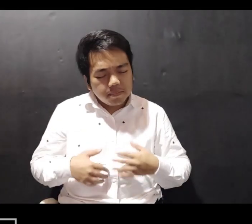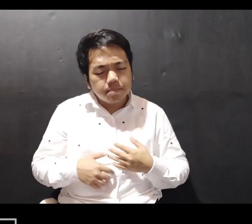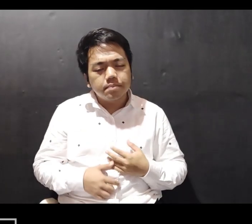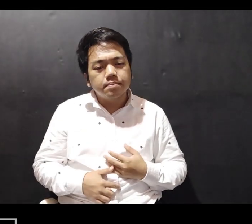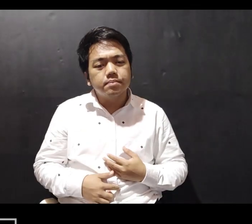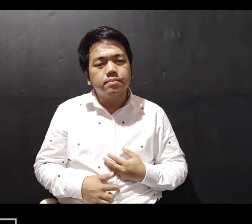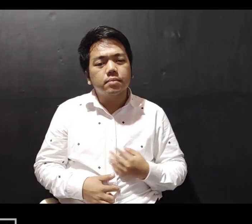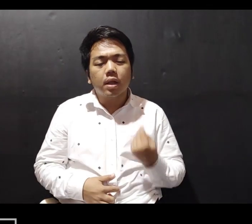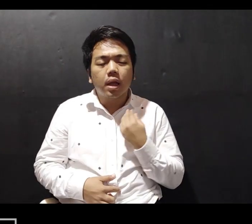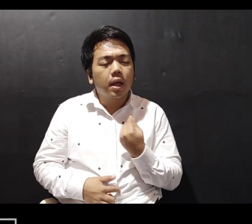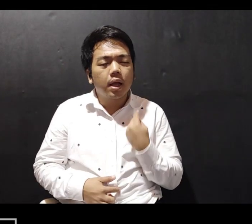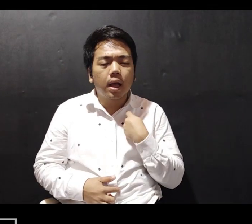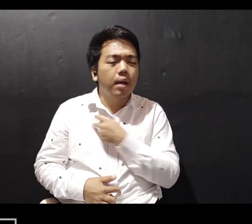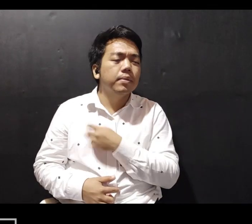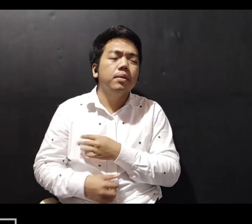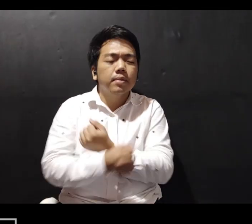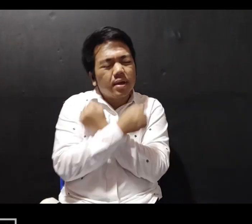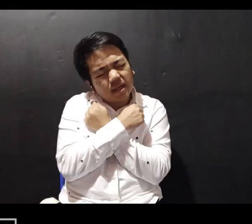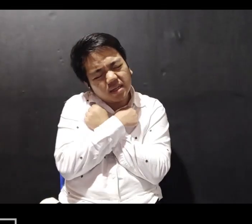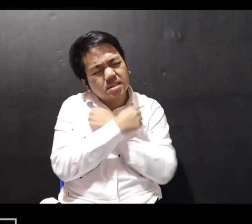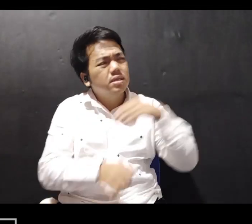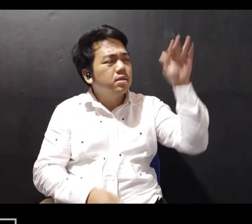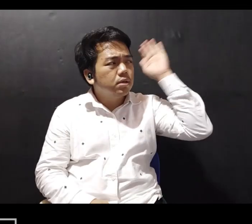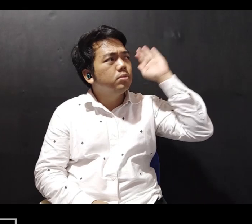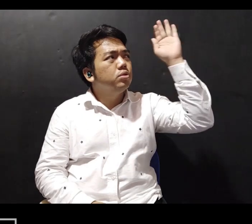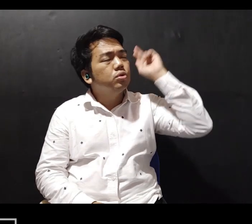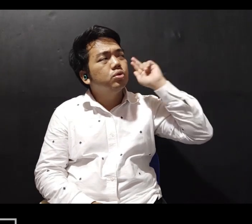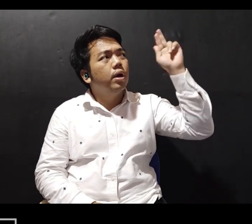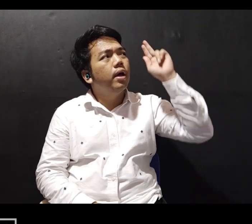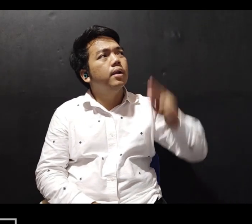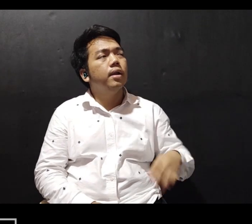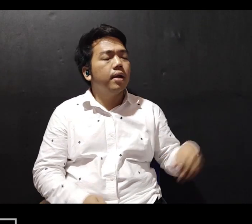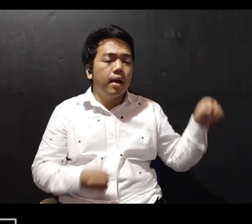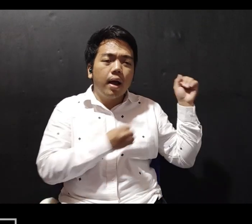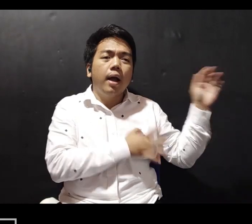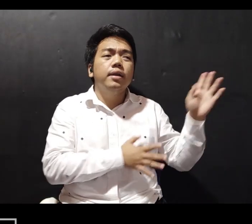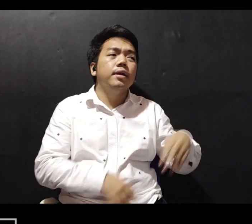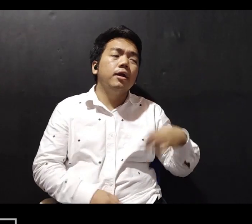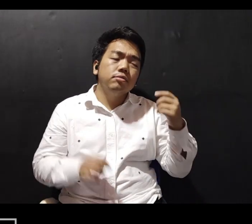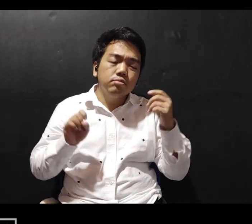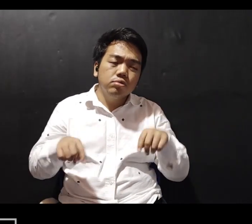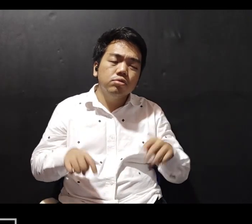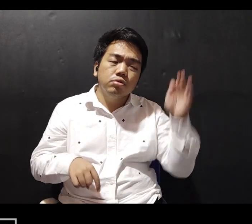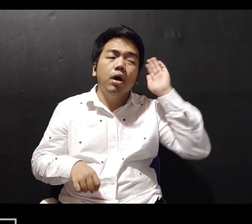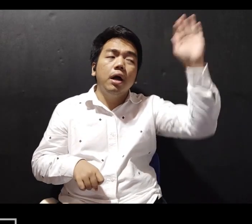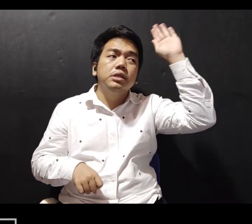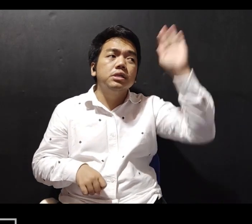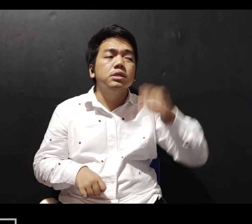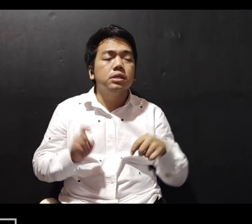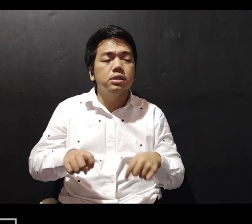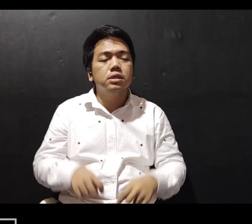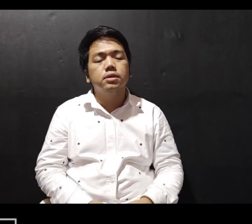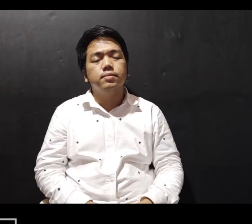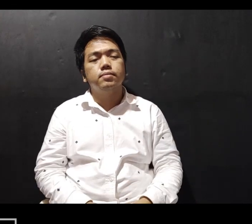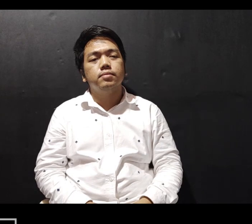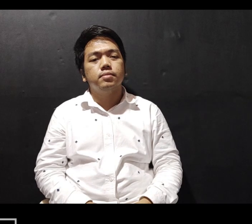Kami mengasihi Engkau Tuhan. Hadirat-Mu memenuhi tempat ini. Hadirat-Mu memenuhi setiap hati, setiap ruang tamu,